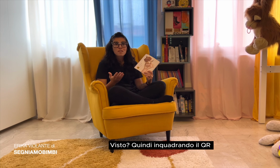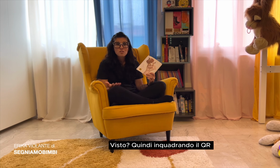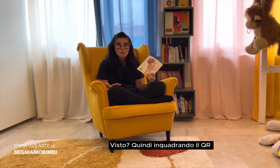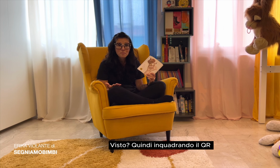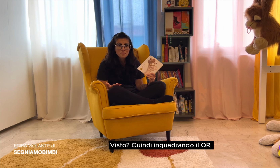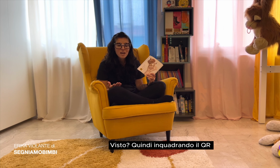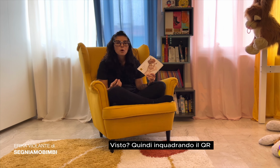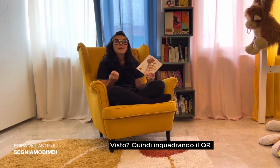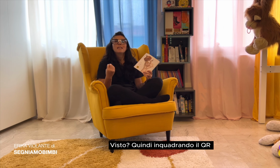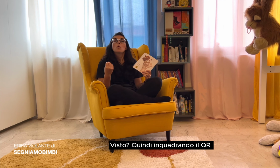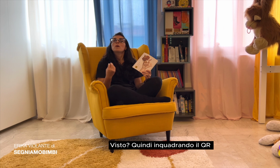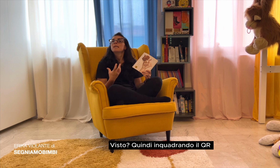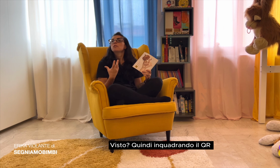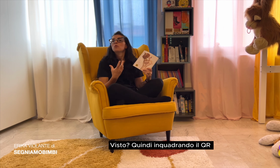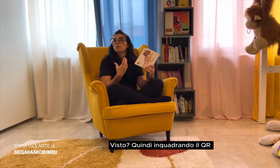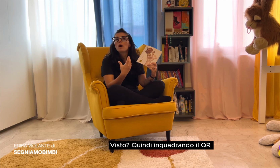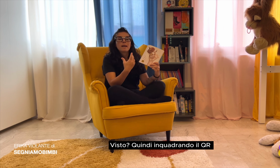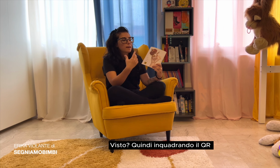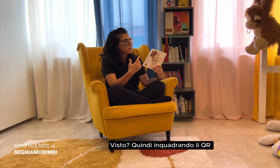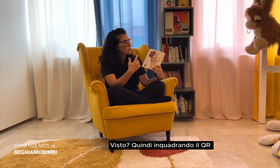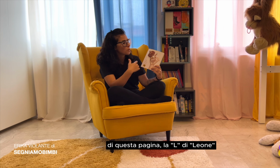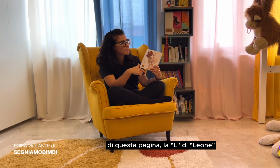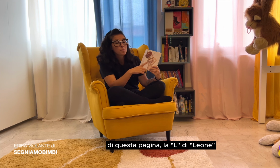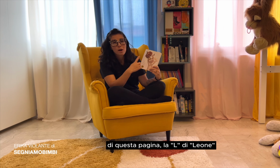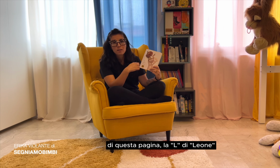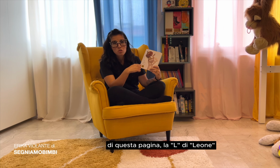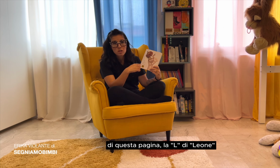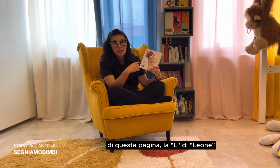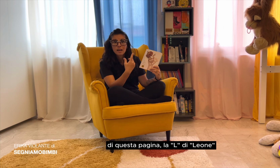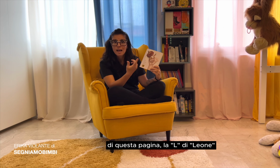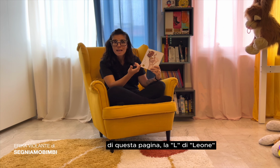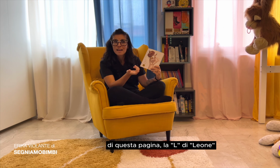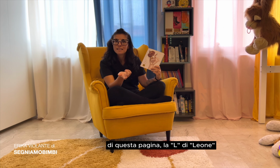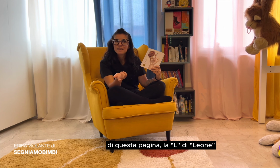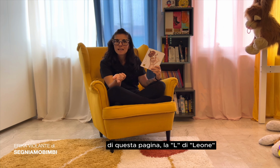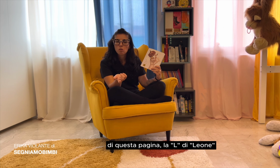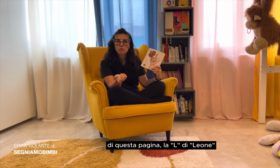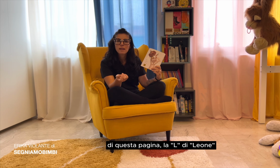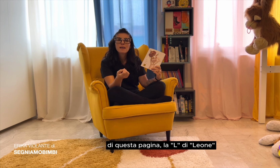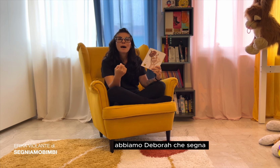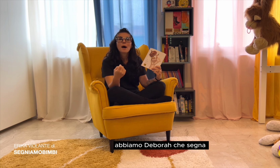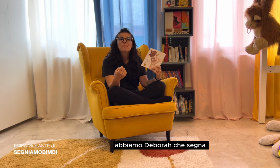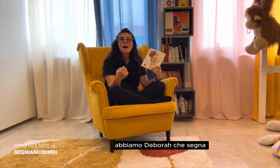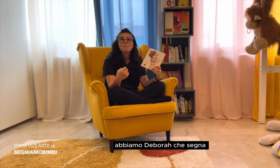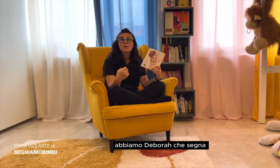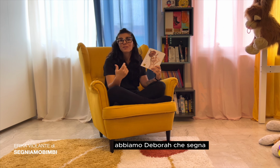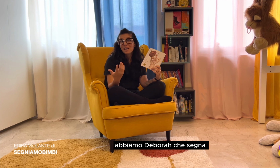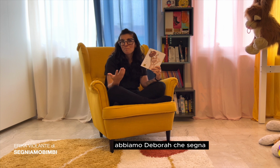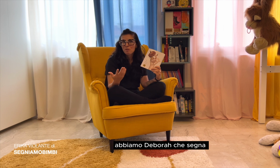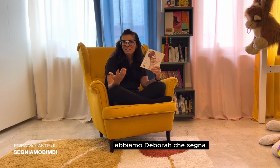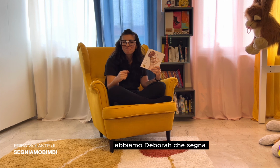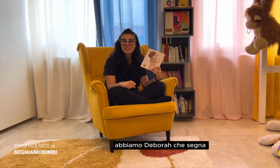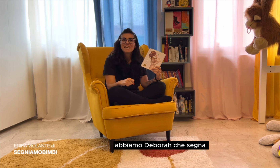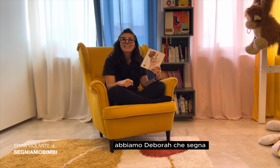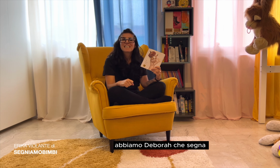Visto? Quindi inquadrando il QR di questa pagina, la L di leone, abbiamo Deborah che